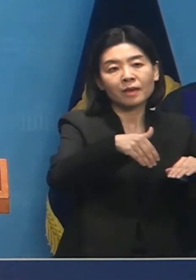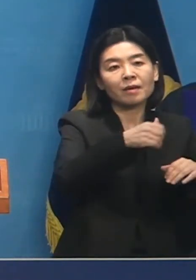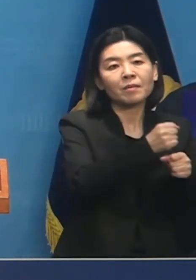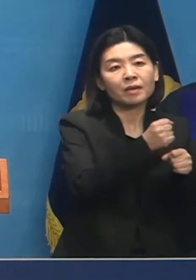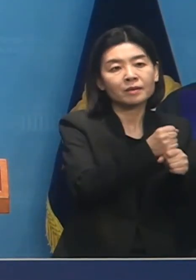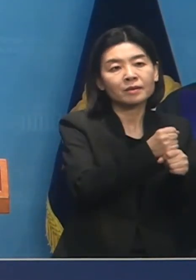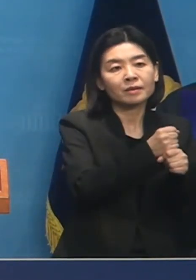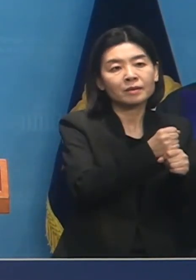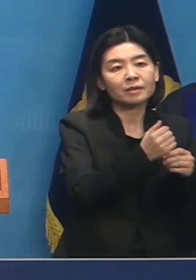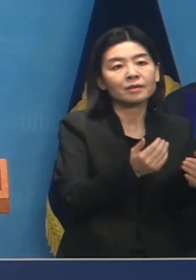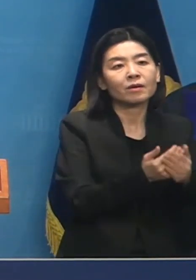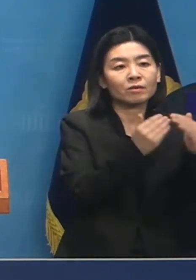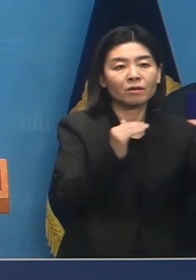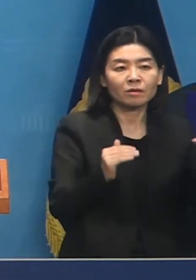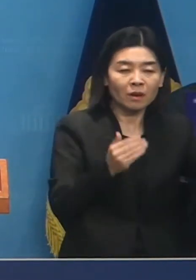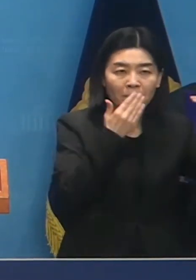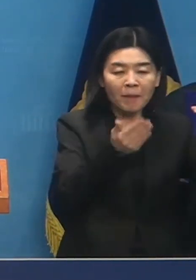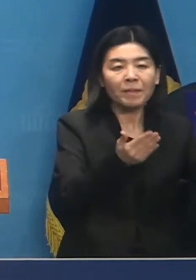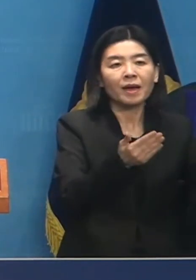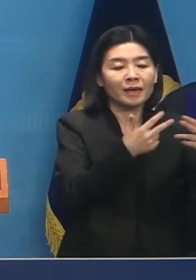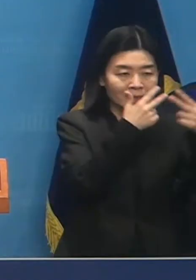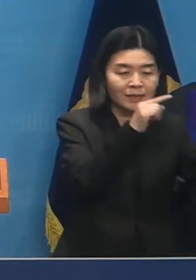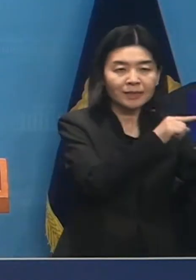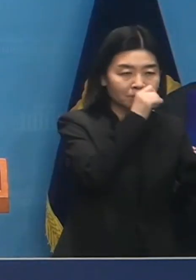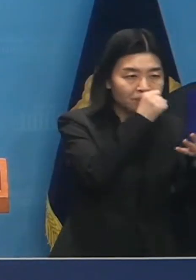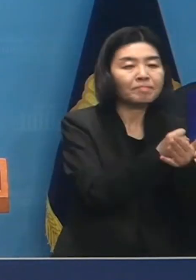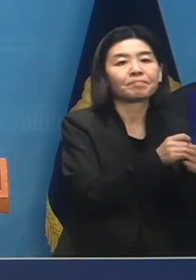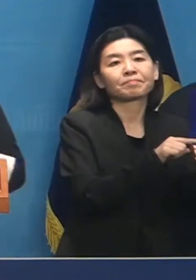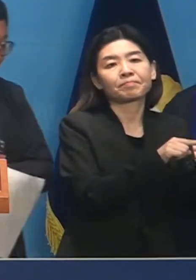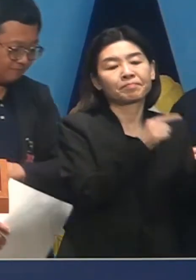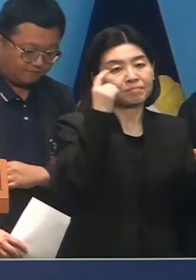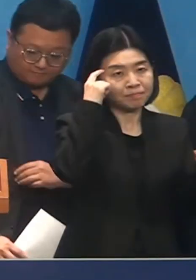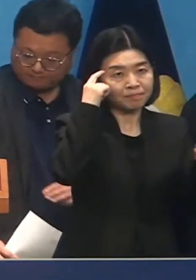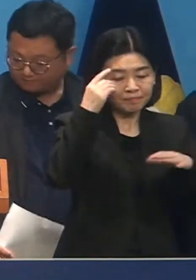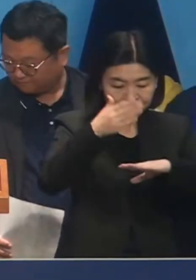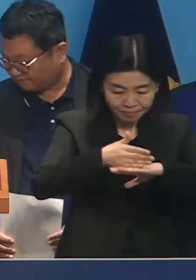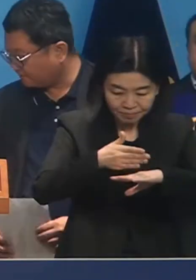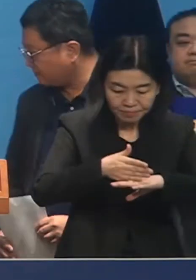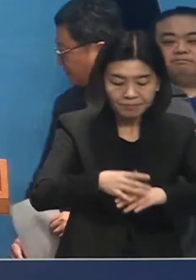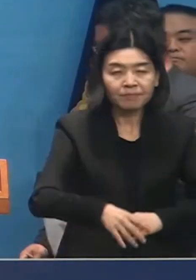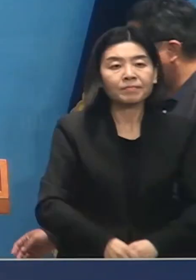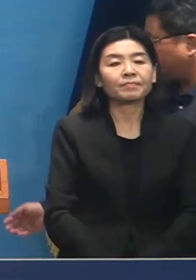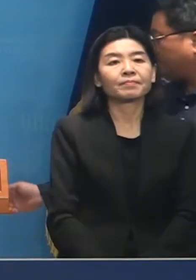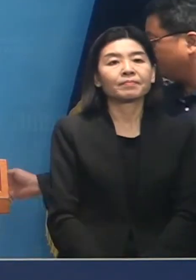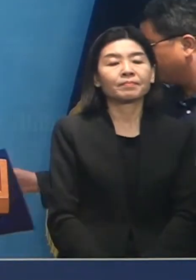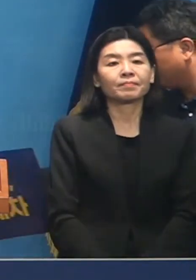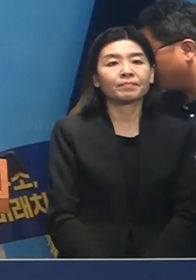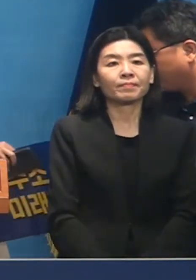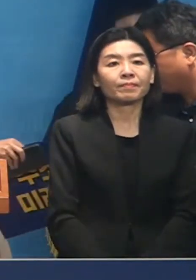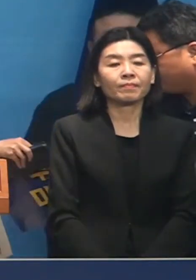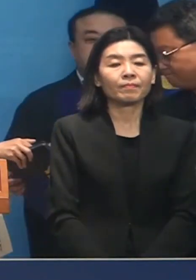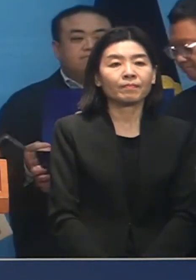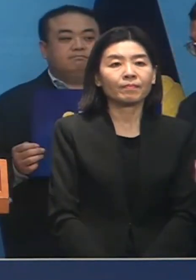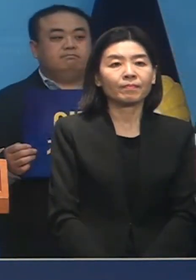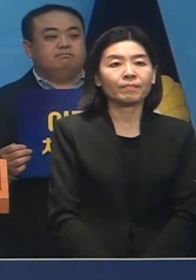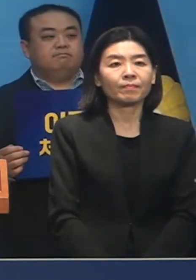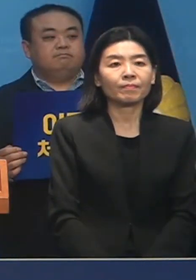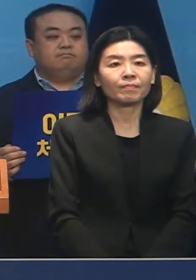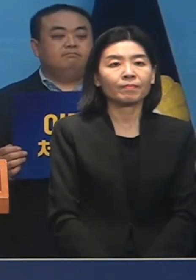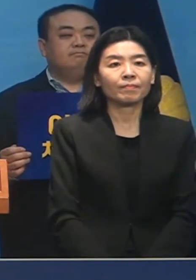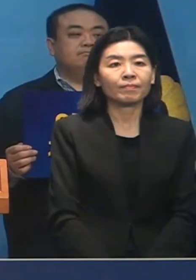후보라고 생각합니다. 네, 감사합니다.